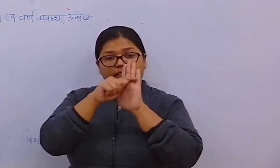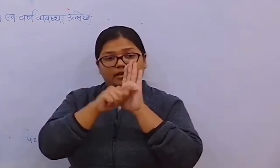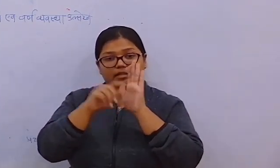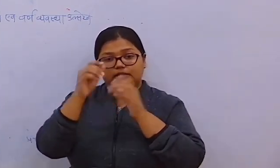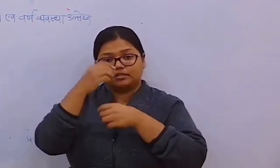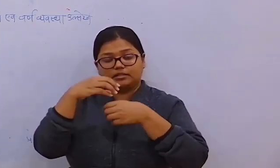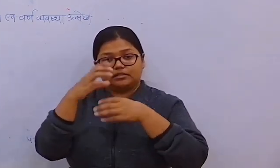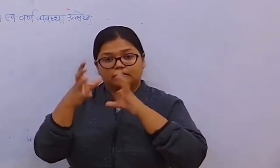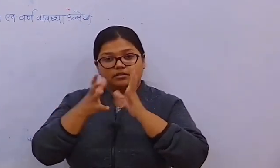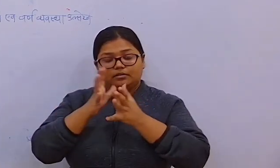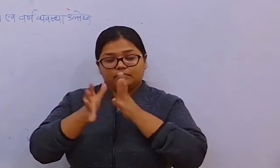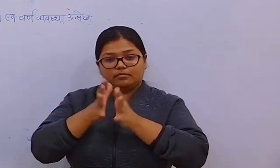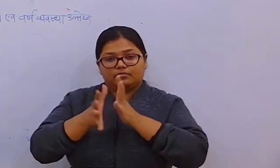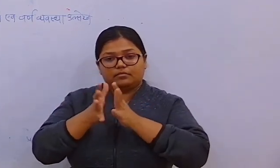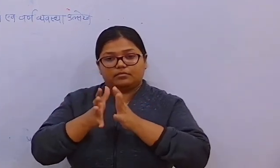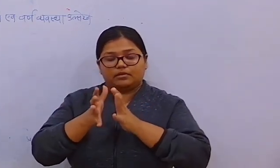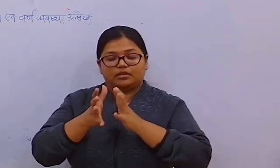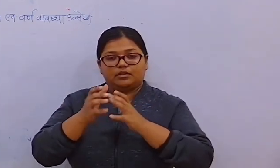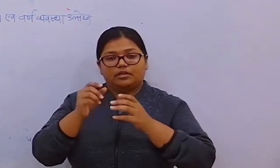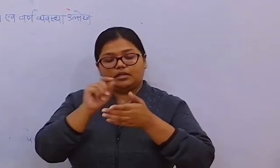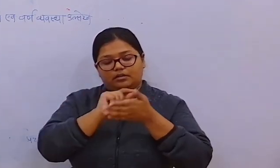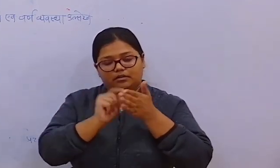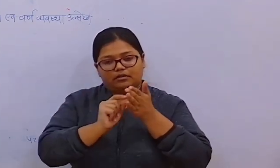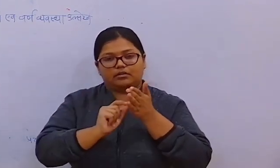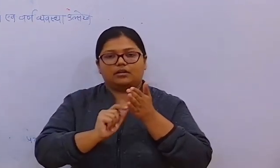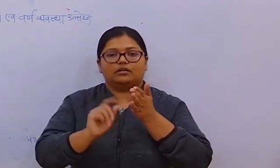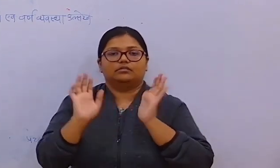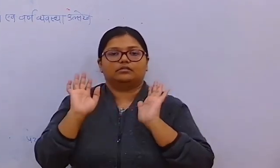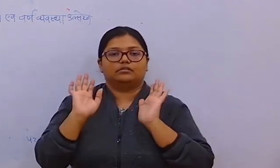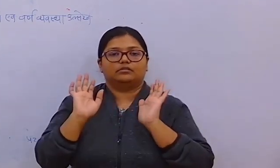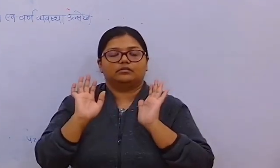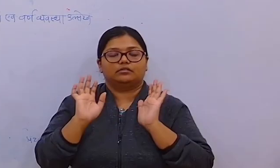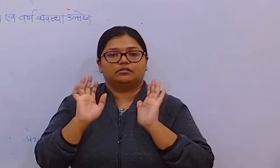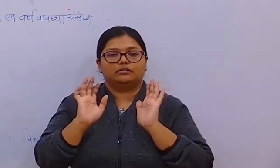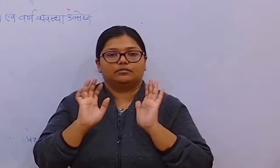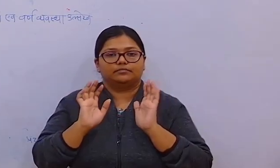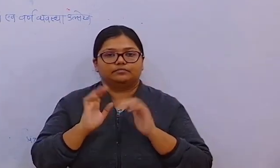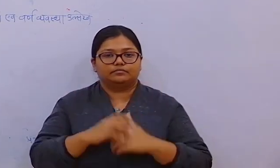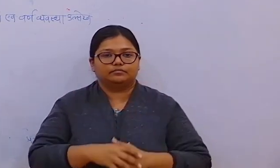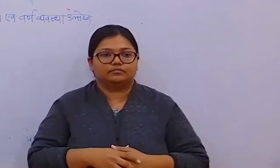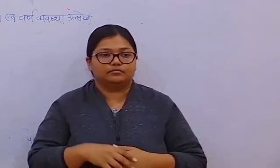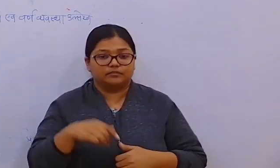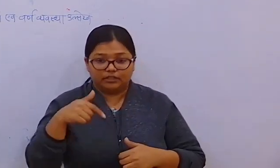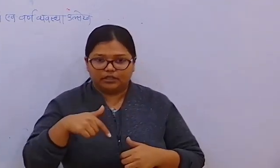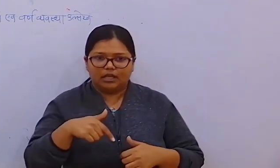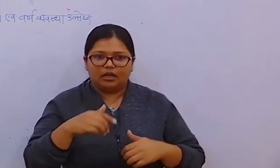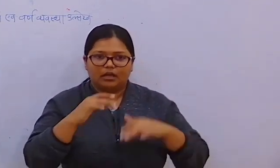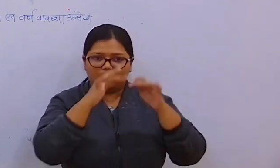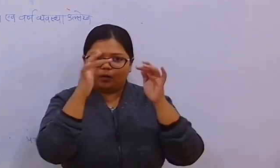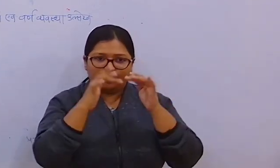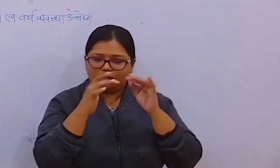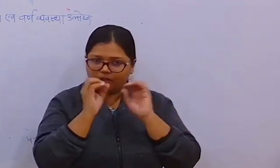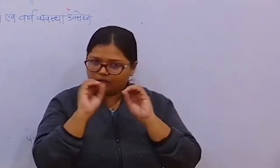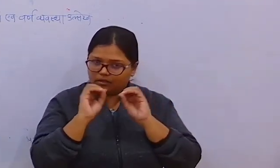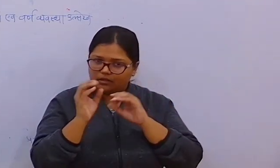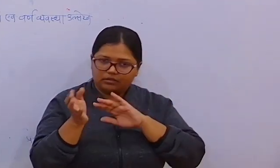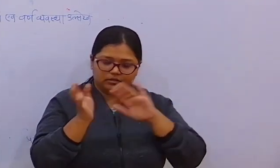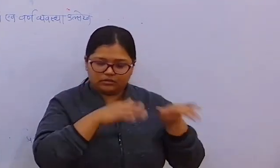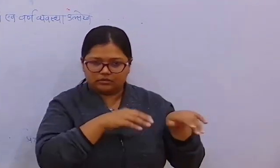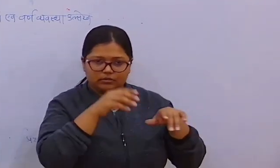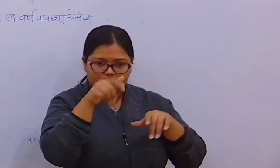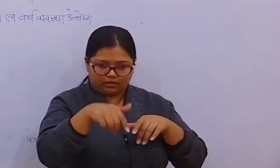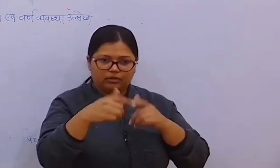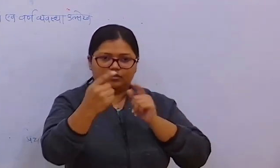करना है, ये सारी चीज़ें समझ में आएंगी, ठीक है। ऑफलाइन में तो आप लोग 60 से 70 बच्चे तक भी रहते थे, अभी ऑनलाइन में बिल्कुल